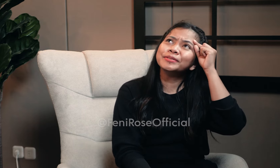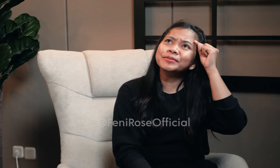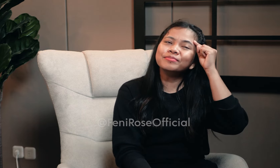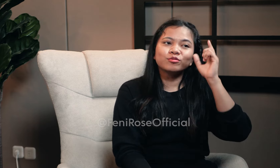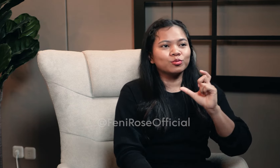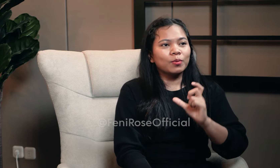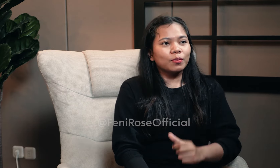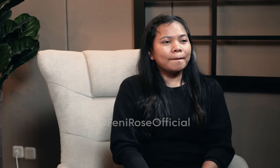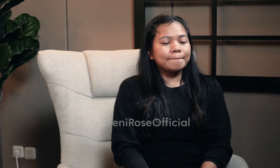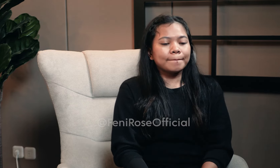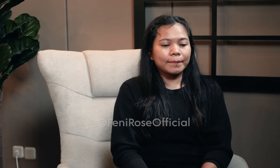Mbak